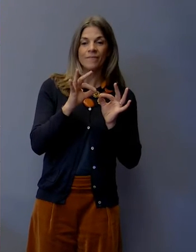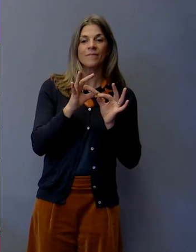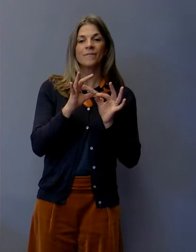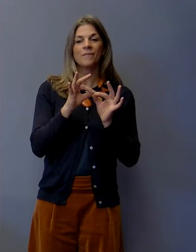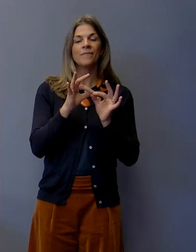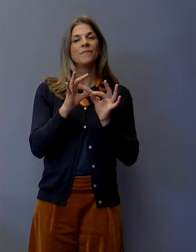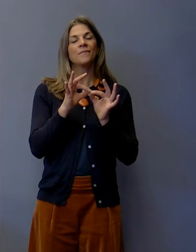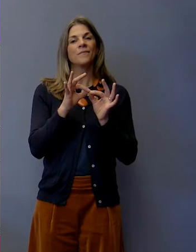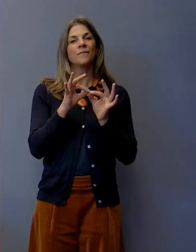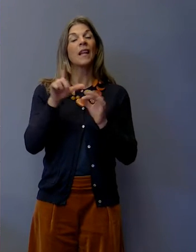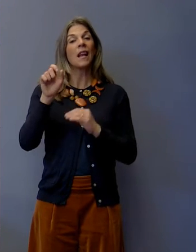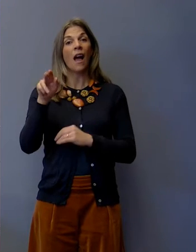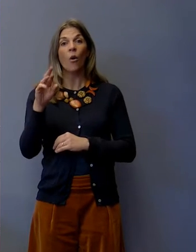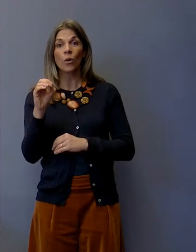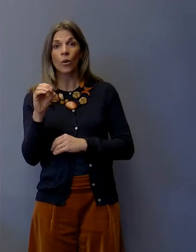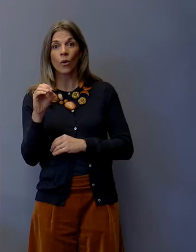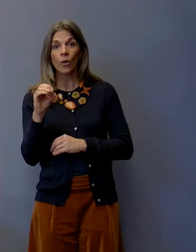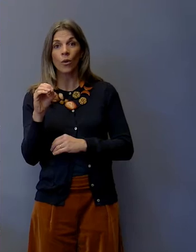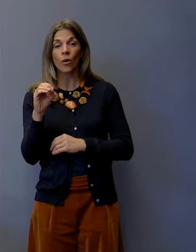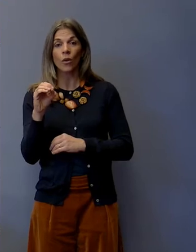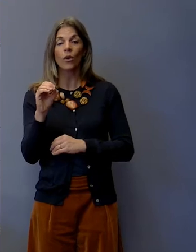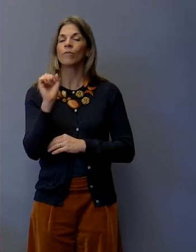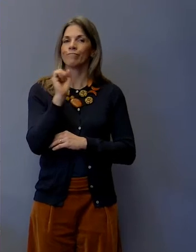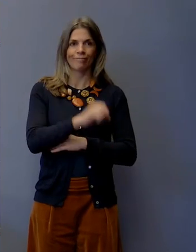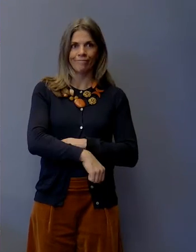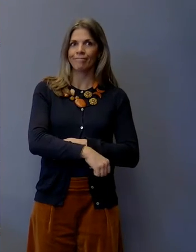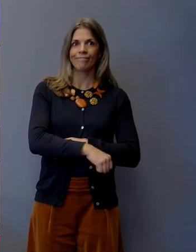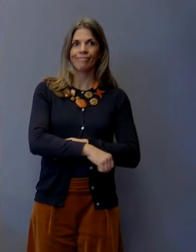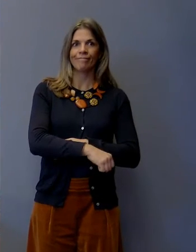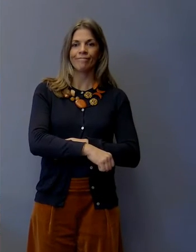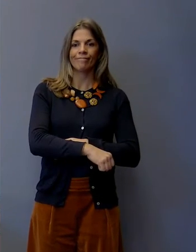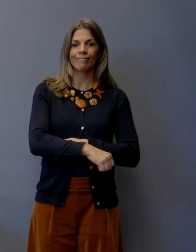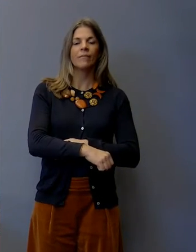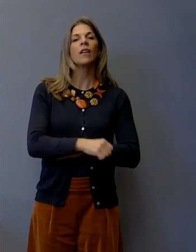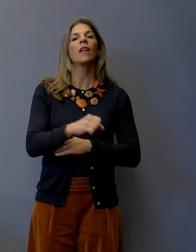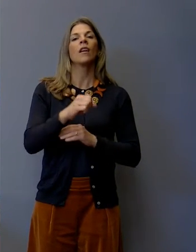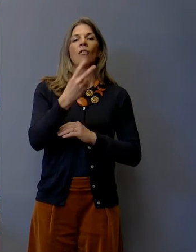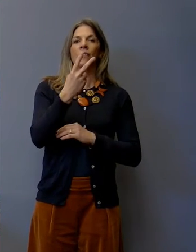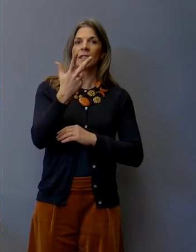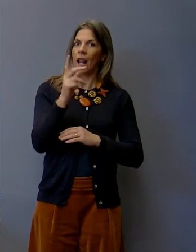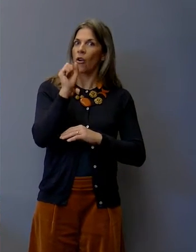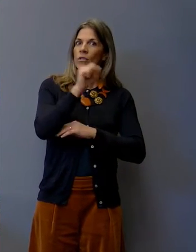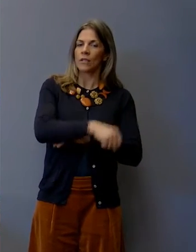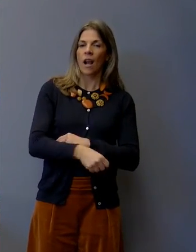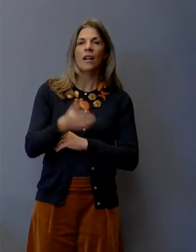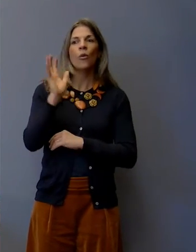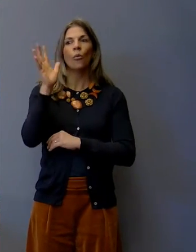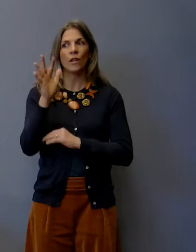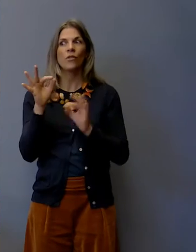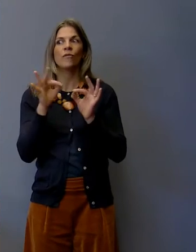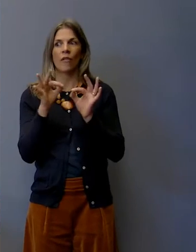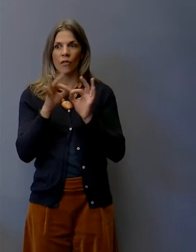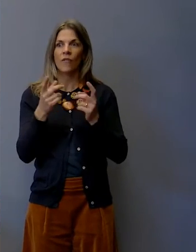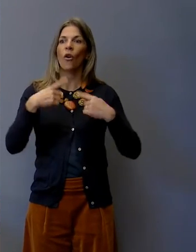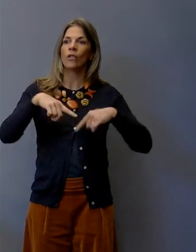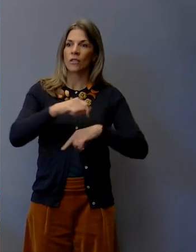consigliera lauro contraio 23 voti contrari 15 favorevoli il consiglio comunale